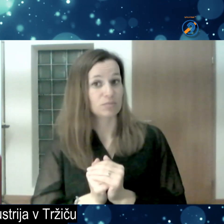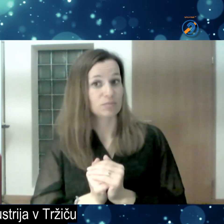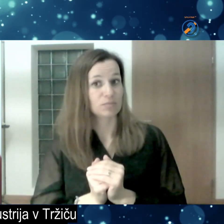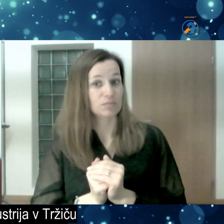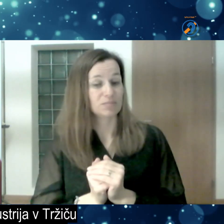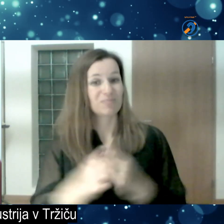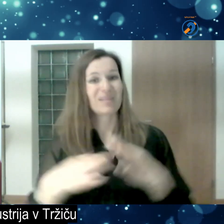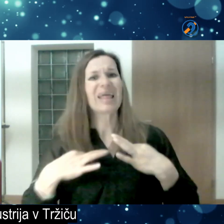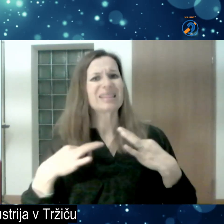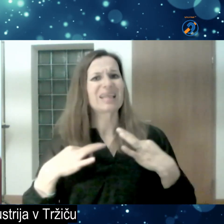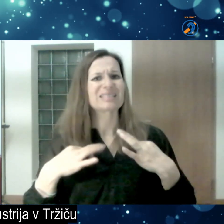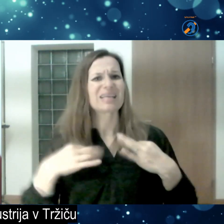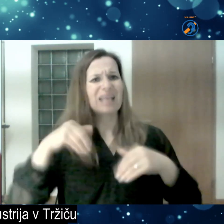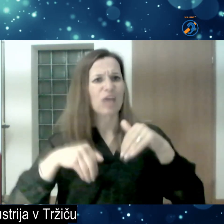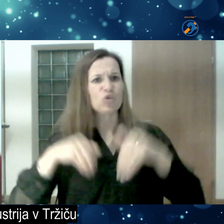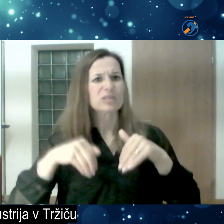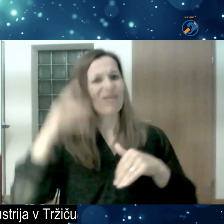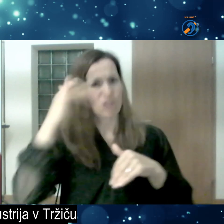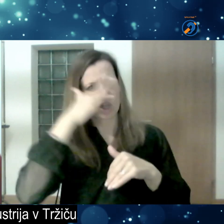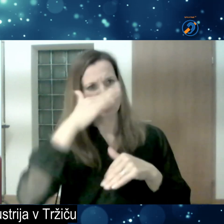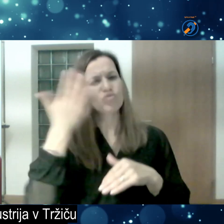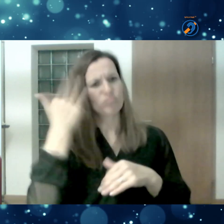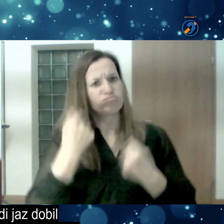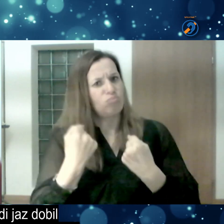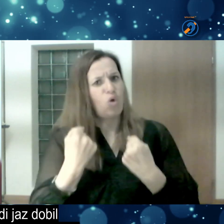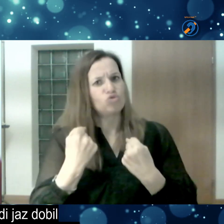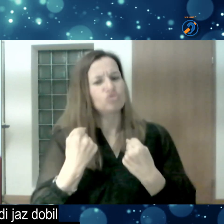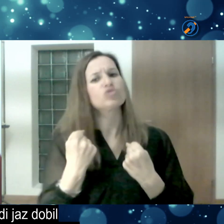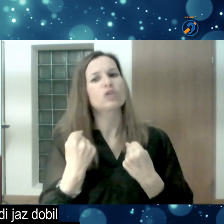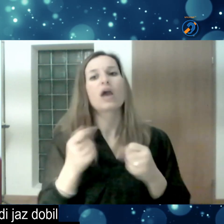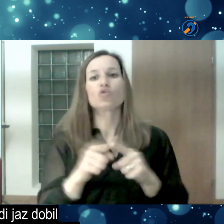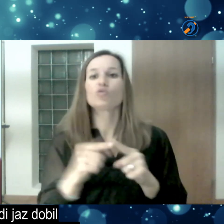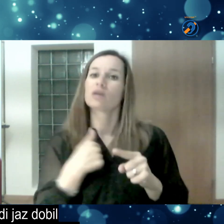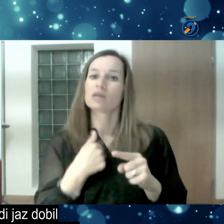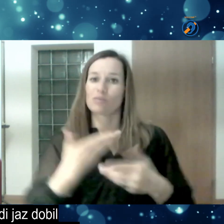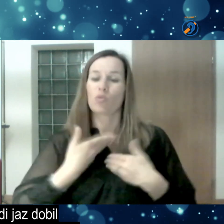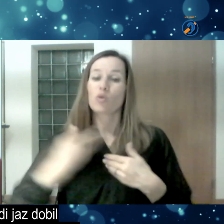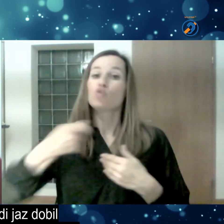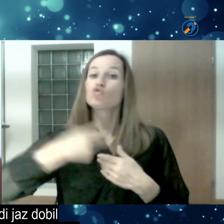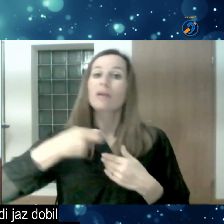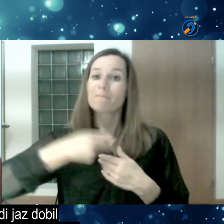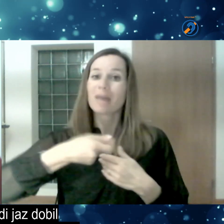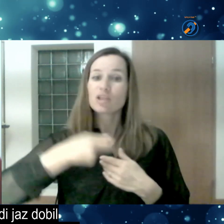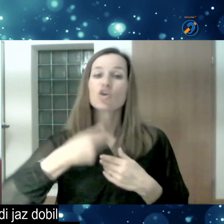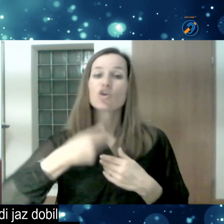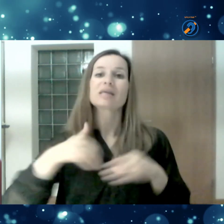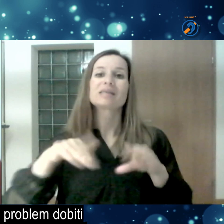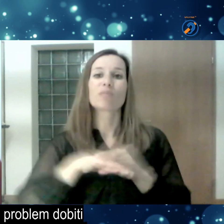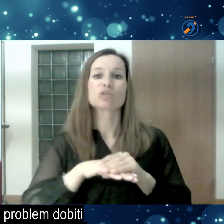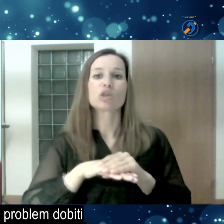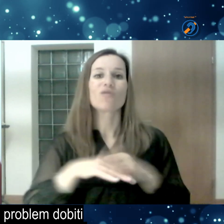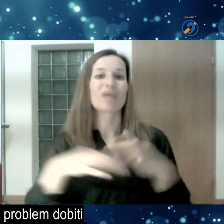Tekstilna industrija v Tržiču je kar močna in nekako je prišlo tako, da sem tudi jaz dobil štipendijo in se zaposlil v